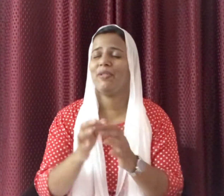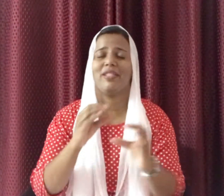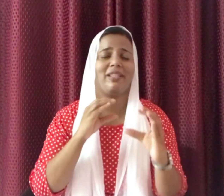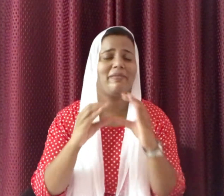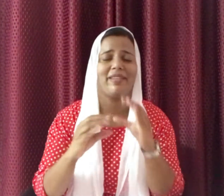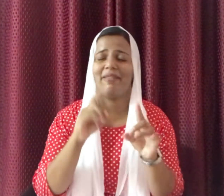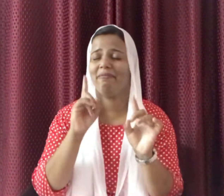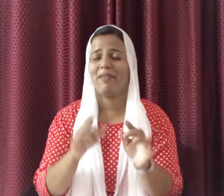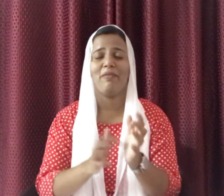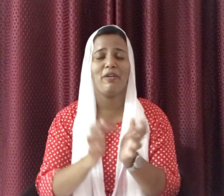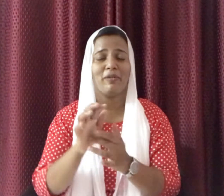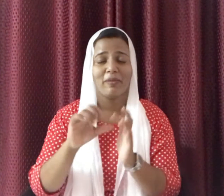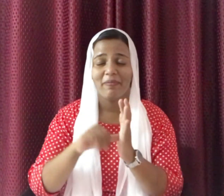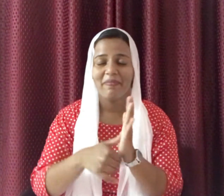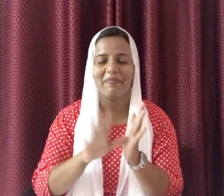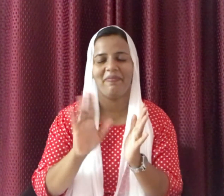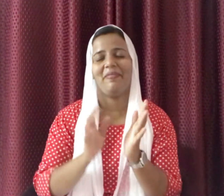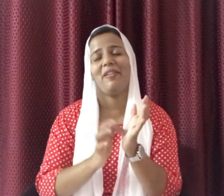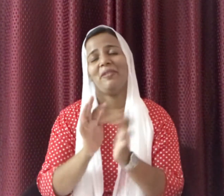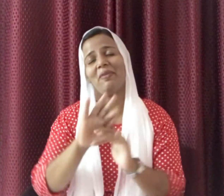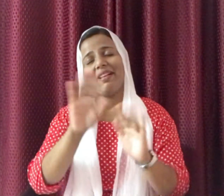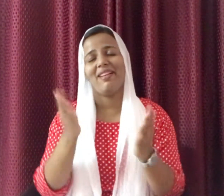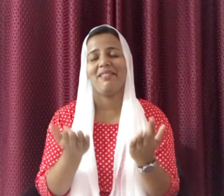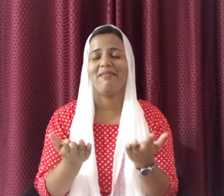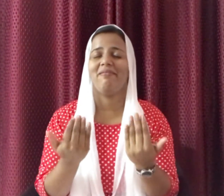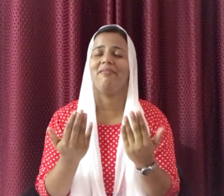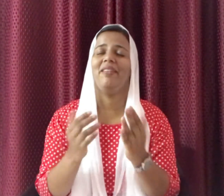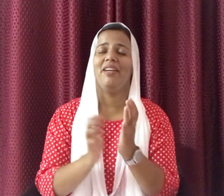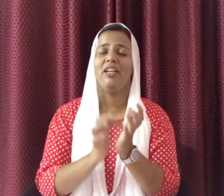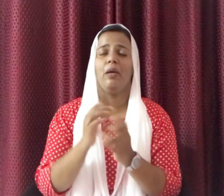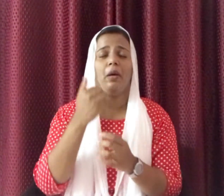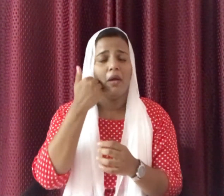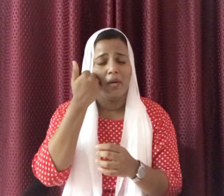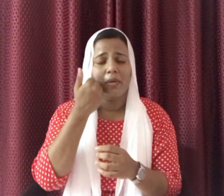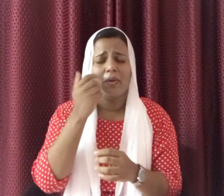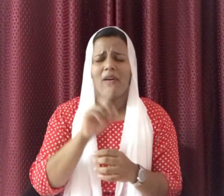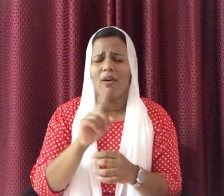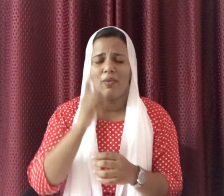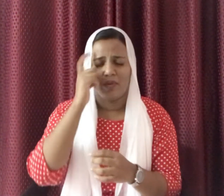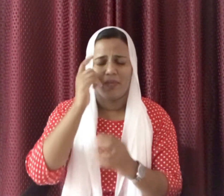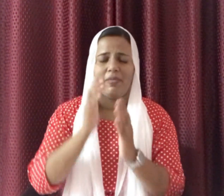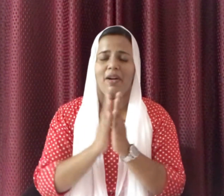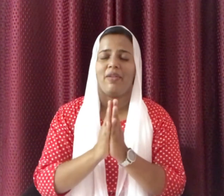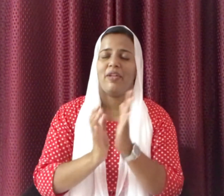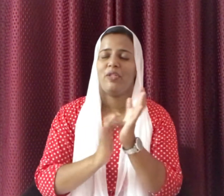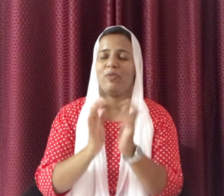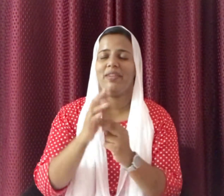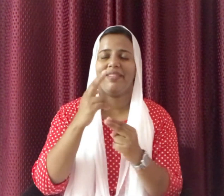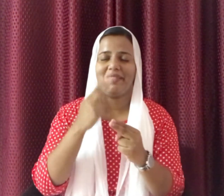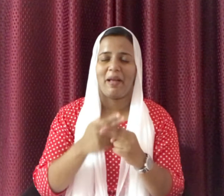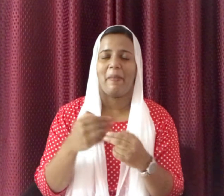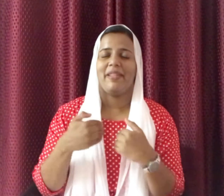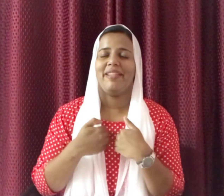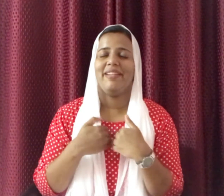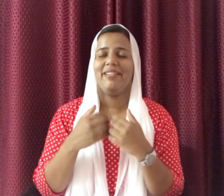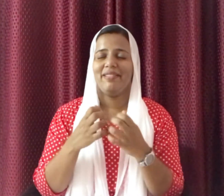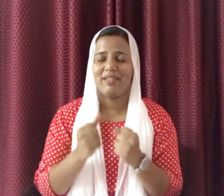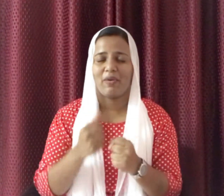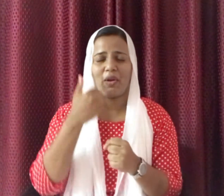ഇടപെടണമേ. അങ്ങേക്ക് അസാധ്യമായിട്ട് ഒന്നും തന്നെ ഇല്ലല്ലോ കർത്താവെ. പ്രത്യേകിച്ച് രോഗികളായിരിക്കുന്നവർ ഇന്ന് പകൽക്കാലം യേശു ക്രിസ്തുവിൻ്റെ നാമത്തിൽ സൗഖ്യമാകട്ടെ. രോഗത്തിൻ്റെ